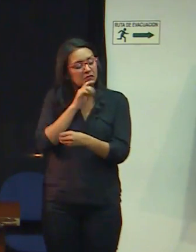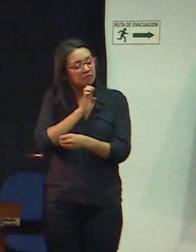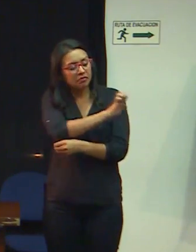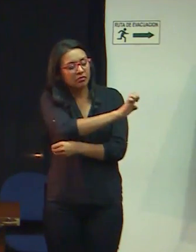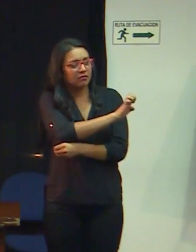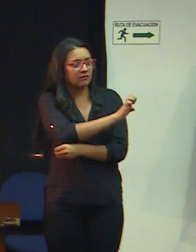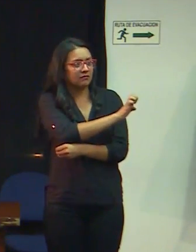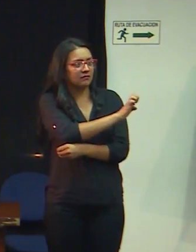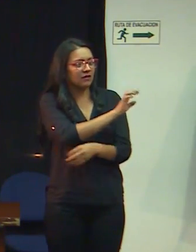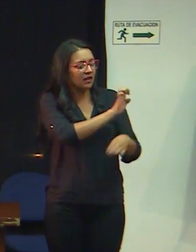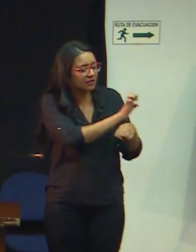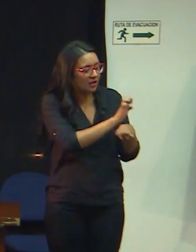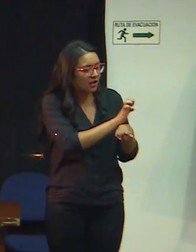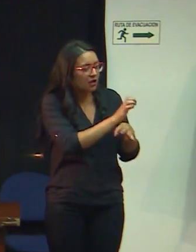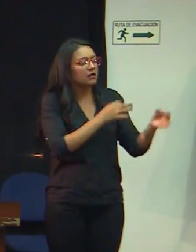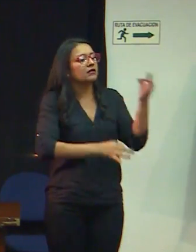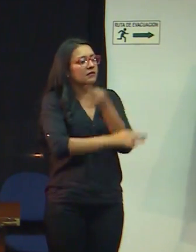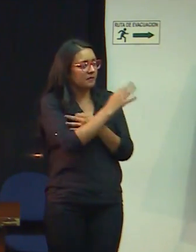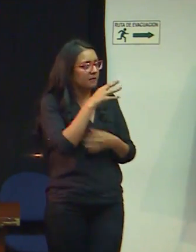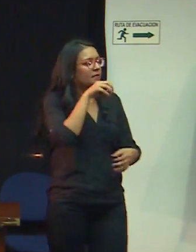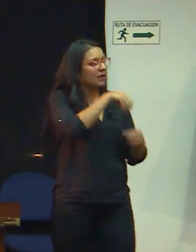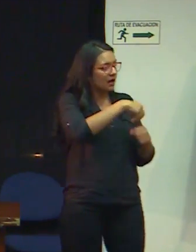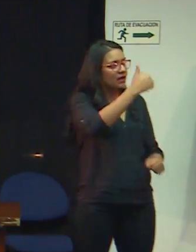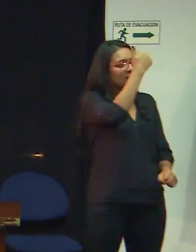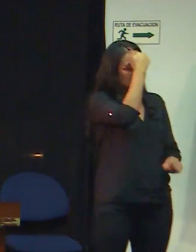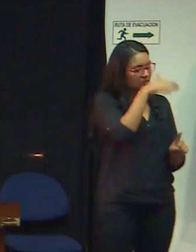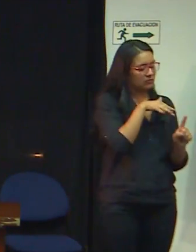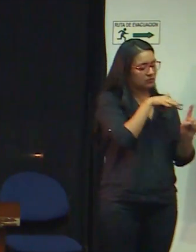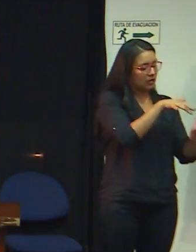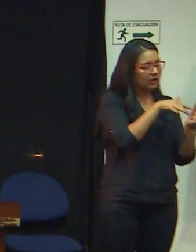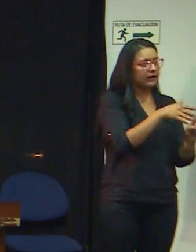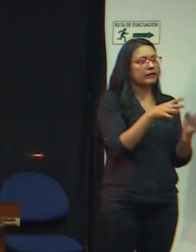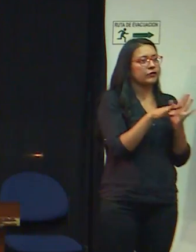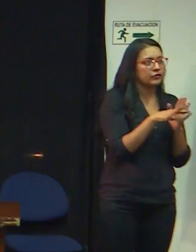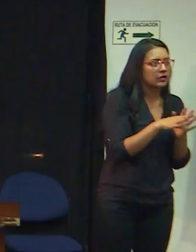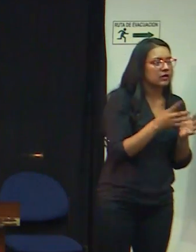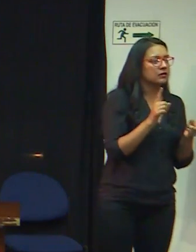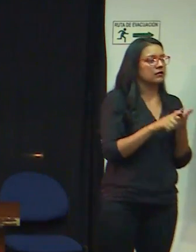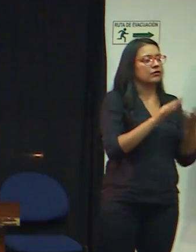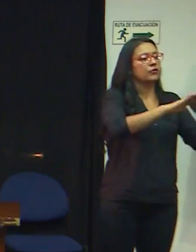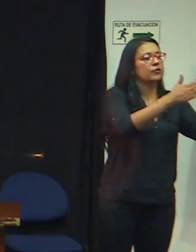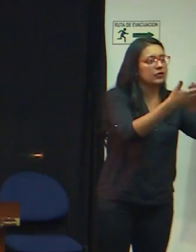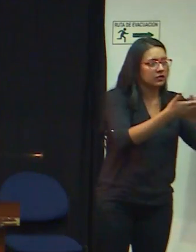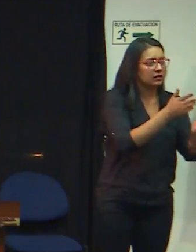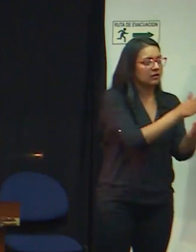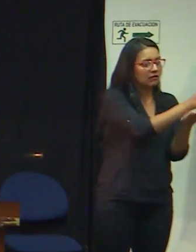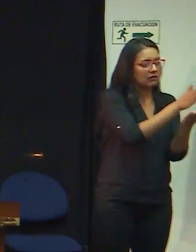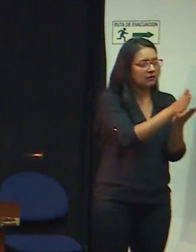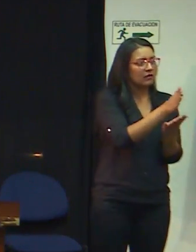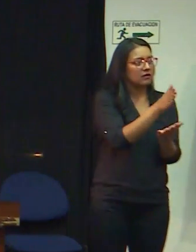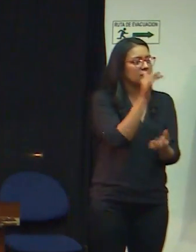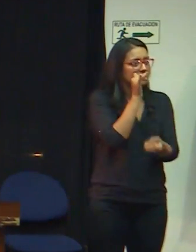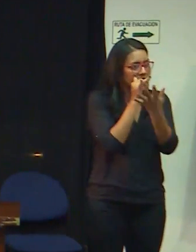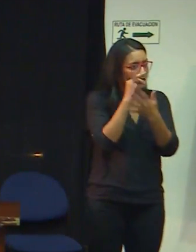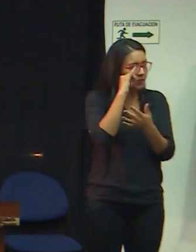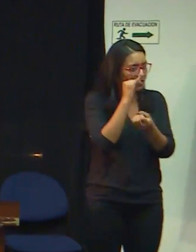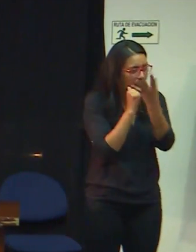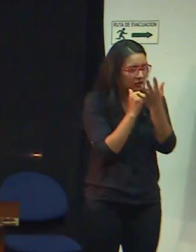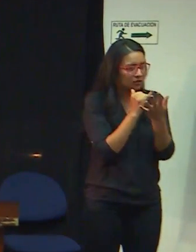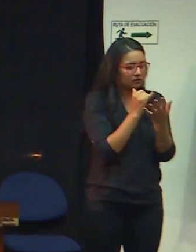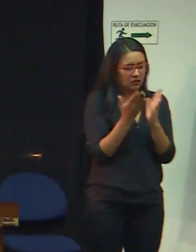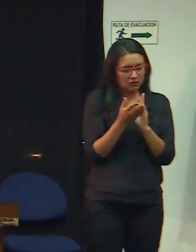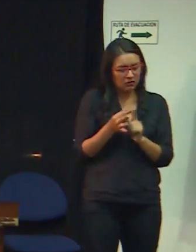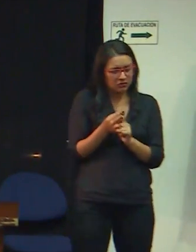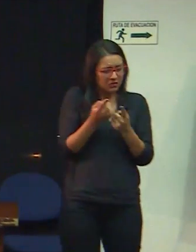por fuera lugares donde el maestro también tiene que hacer incidencia, y no solo el de ciencias sociales, no solo el de comunitaria, no solo el de psicopedagogía, el educador